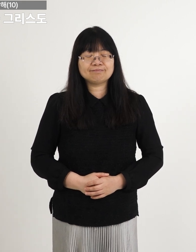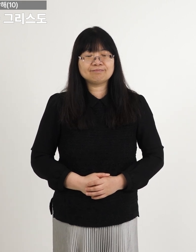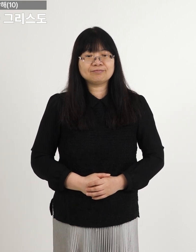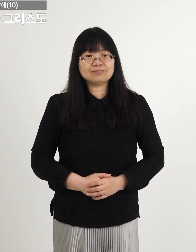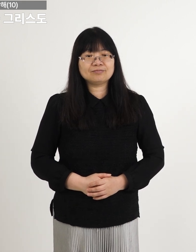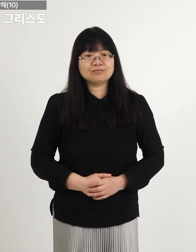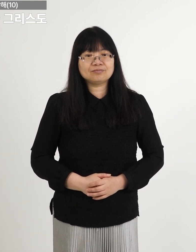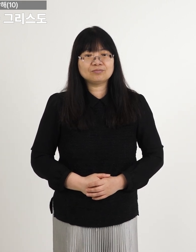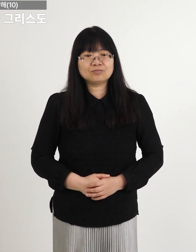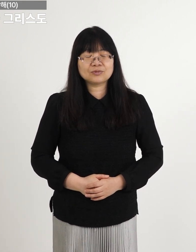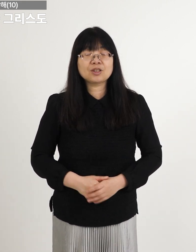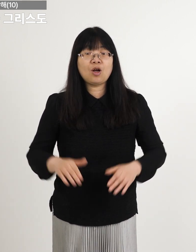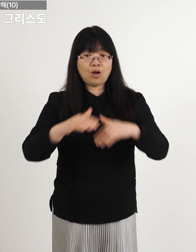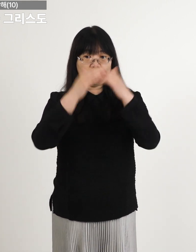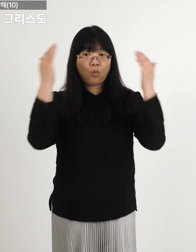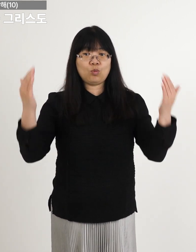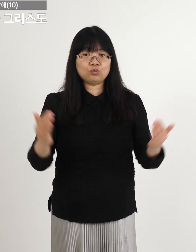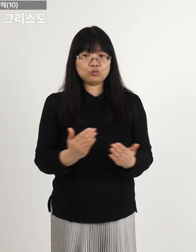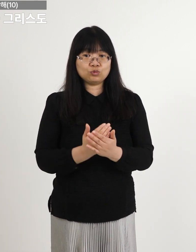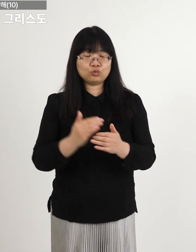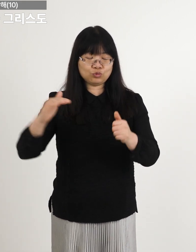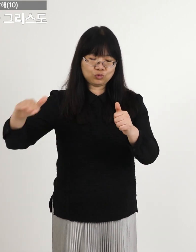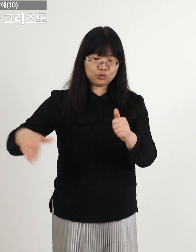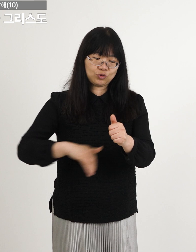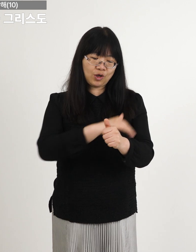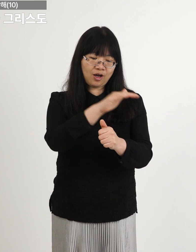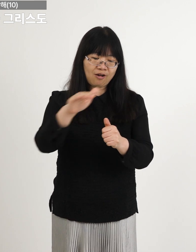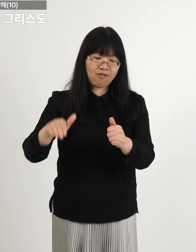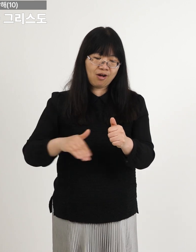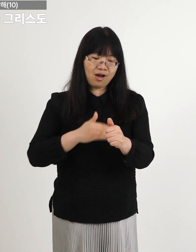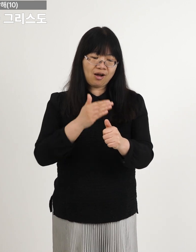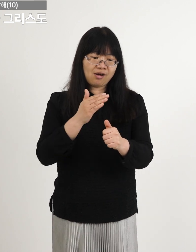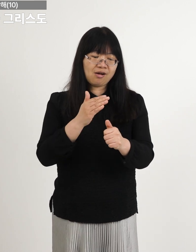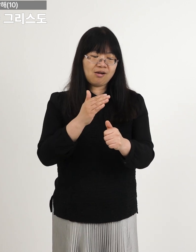모든 상황 속에서